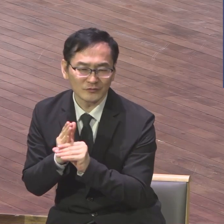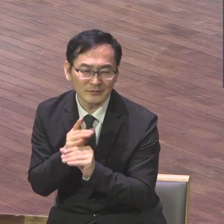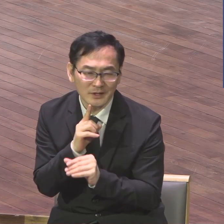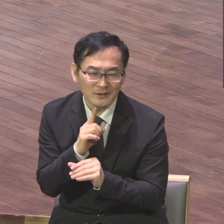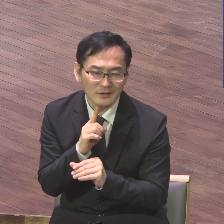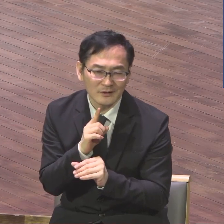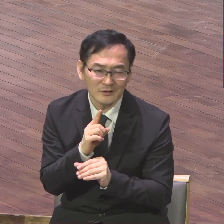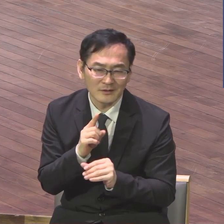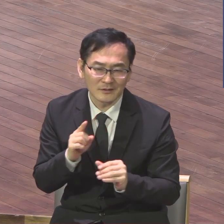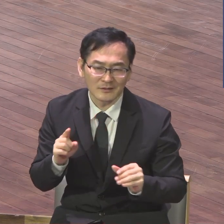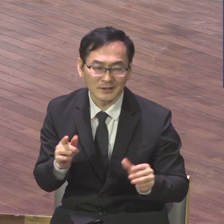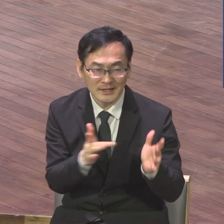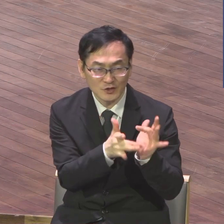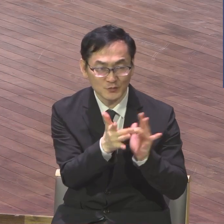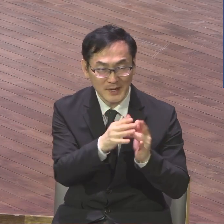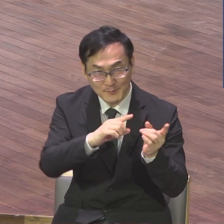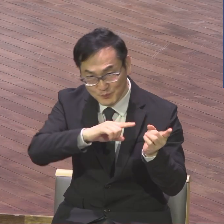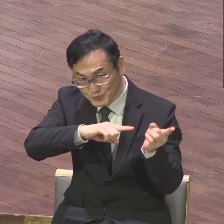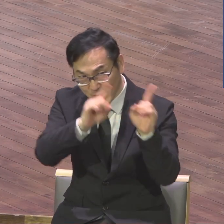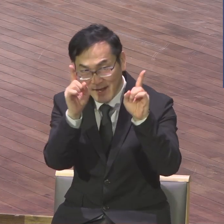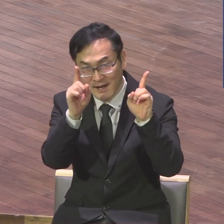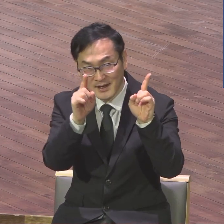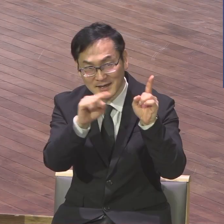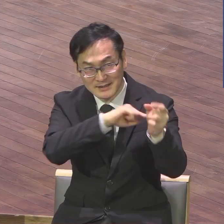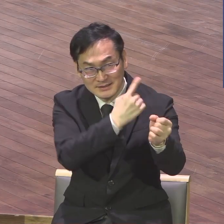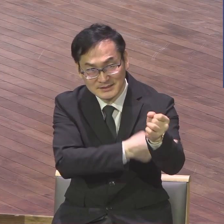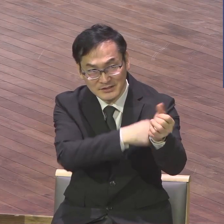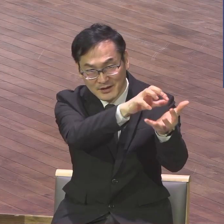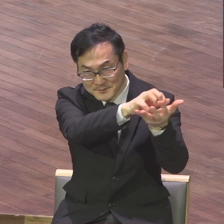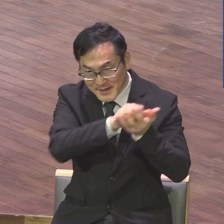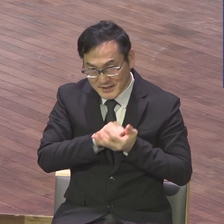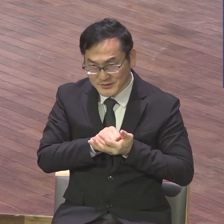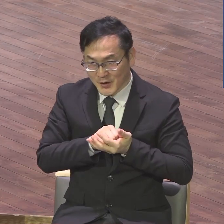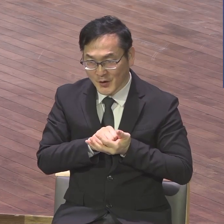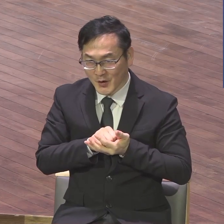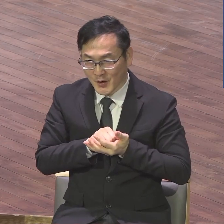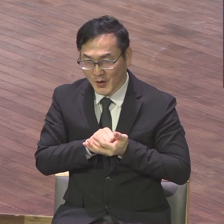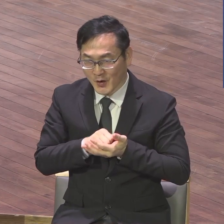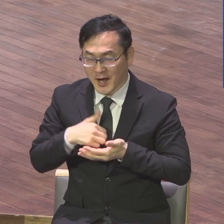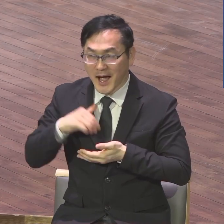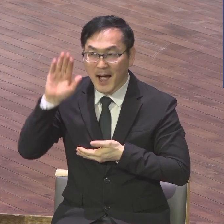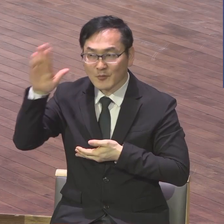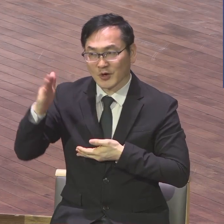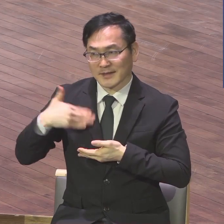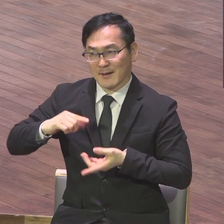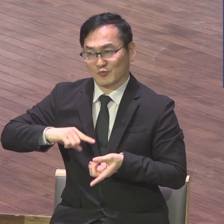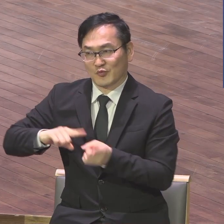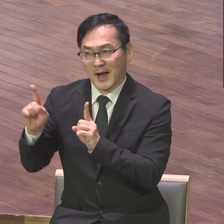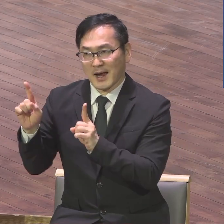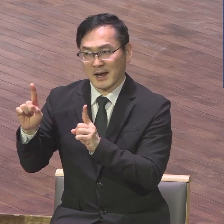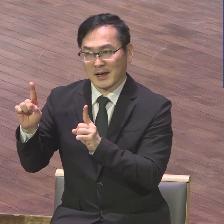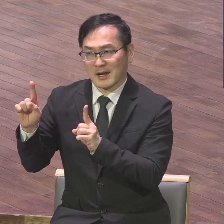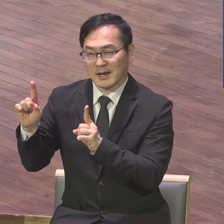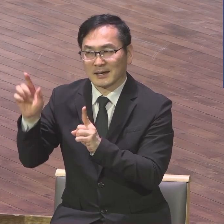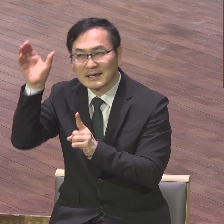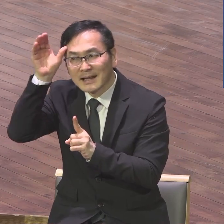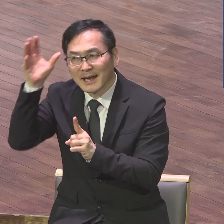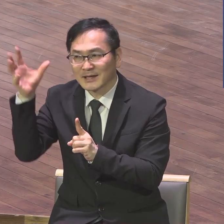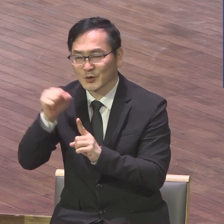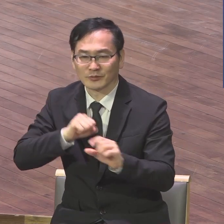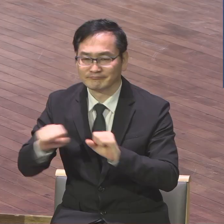우리는 예수님의 부활이 주는 믿음의 능력을 가지고 우리 부활을 향해서 달려가는 사람들이다.